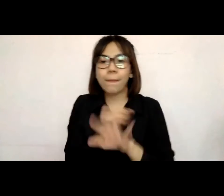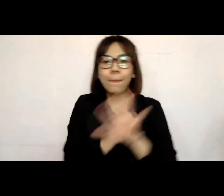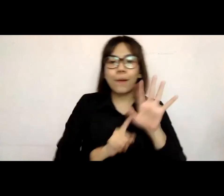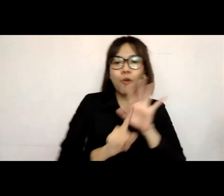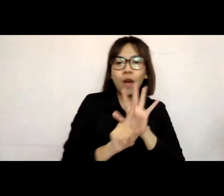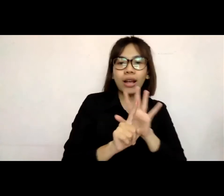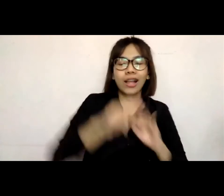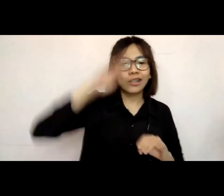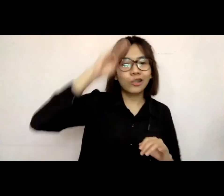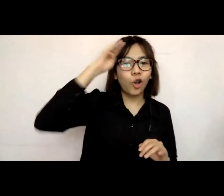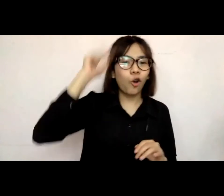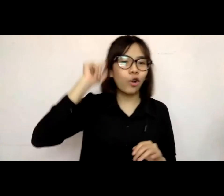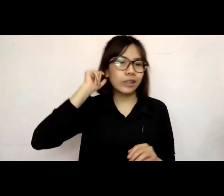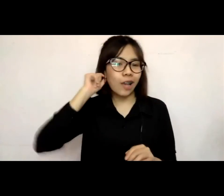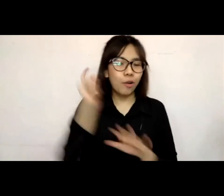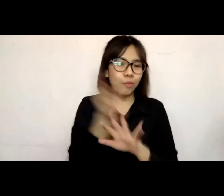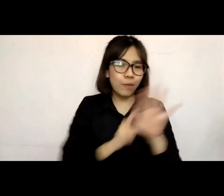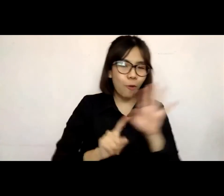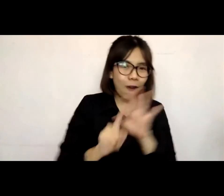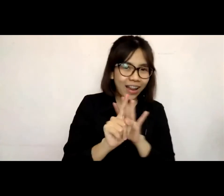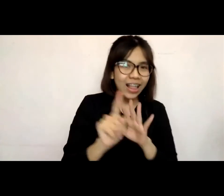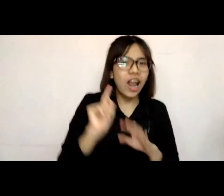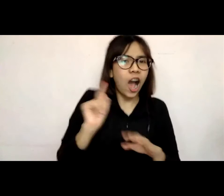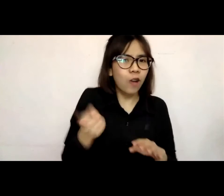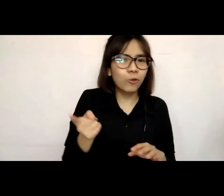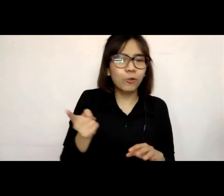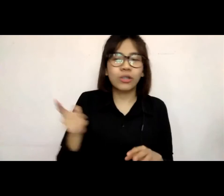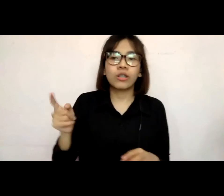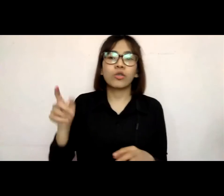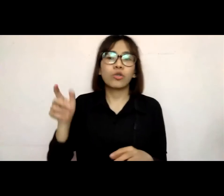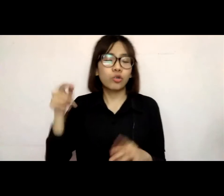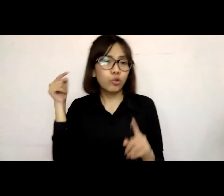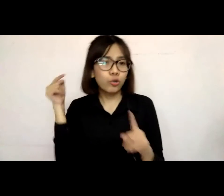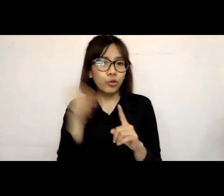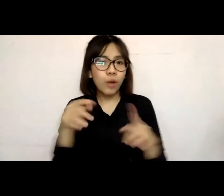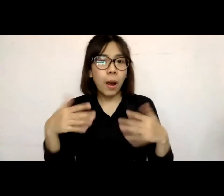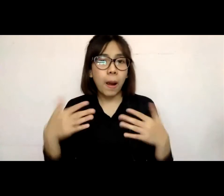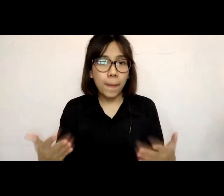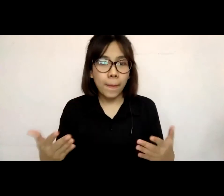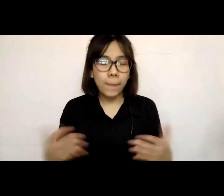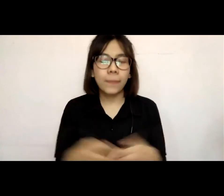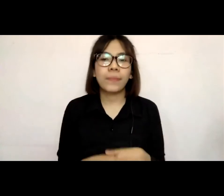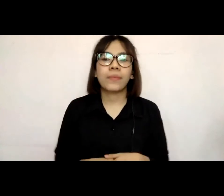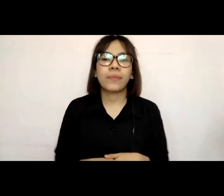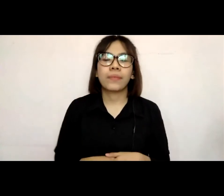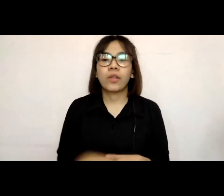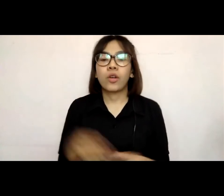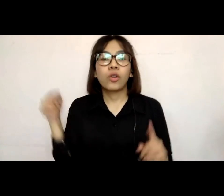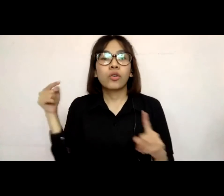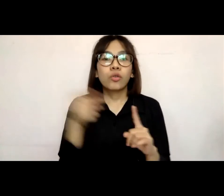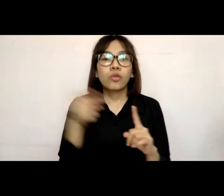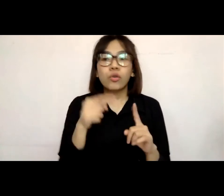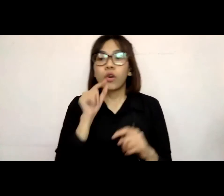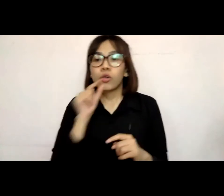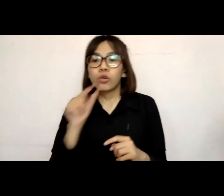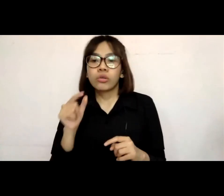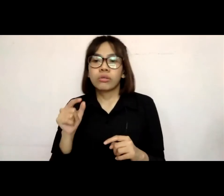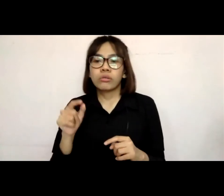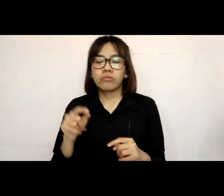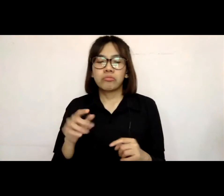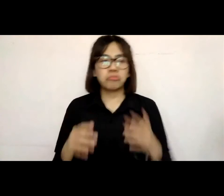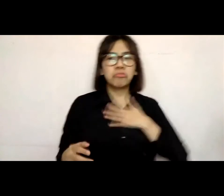Oke, terputus ya, sayang. Lagi-lagi ini risiko yang harus kita tanggung kalau webinar di masa pandemi. Oke.